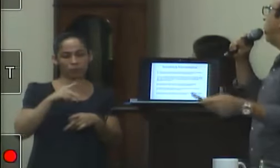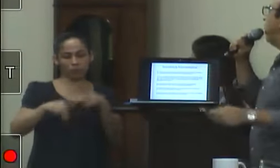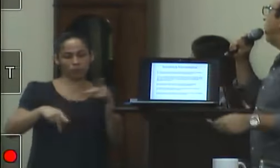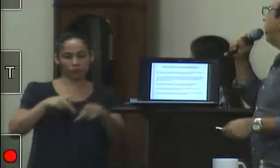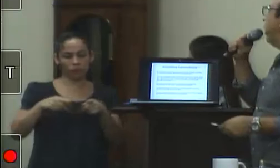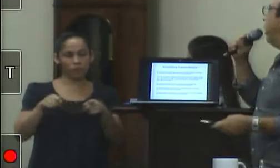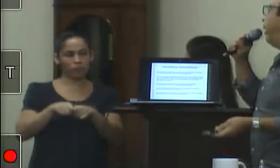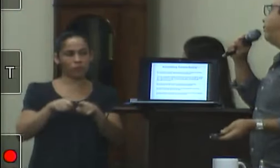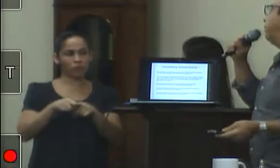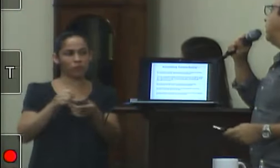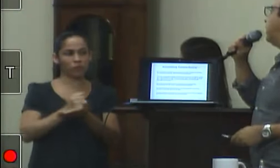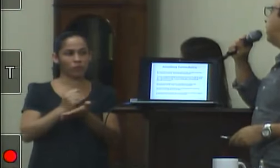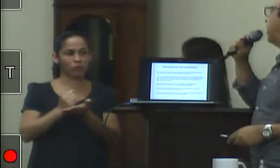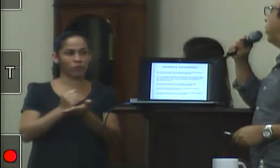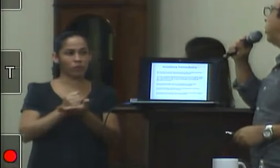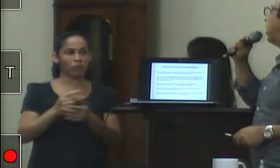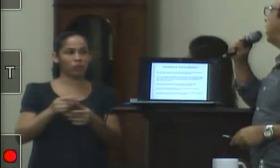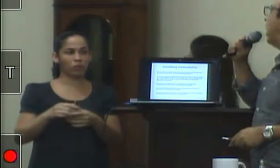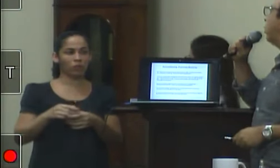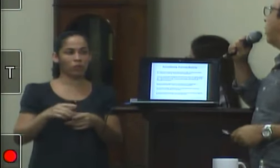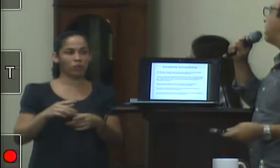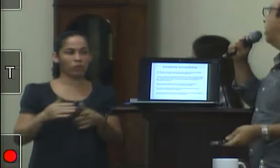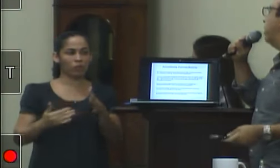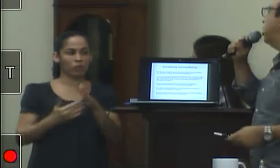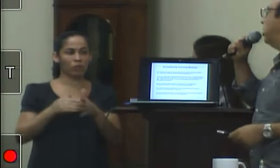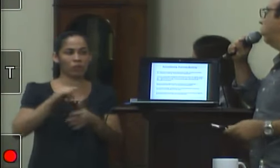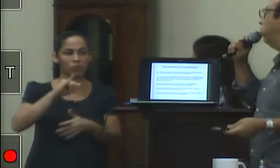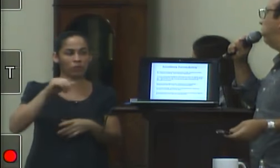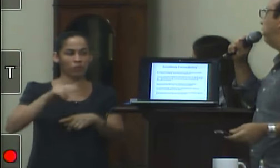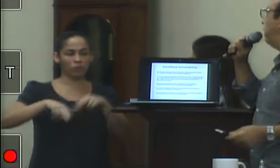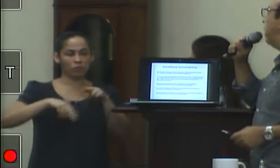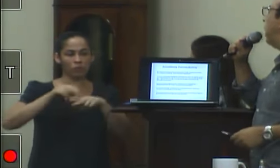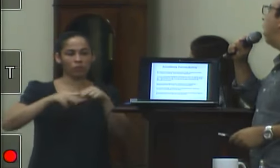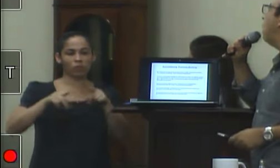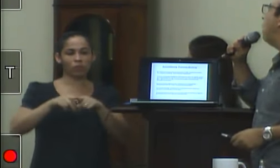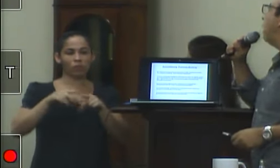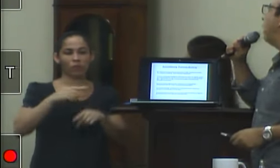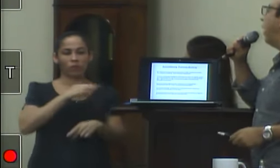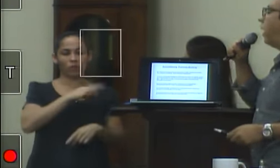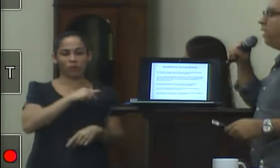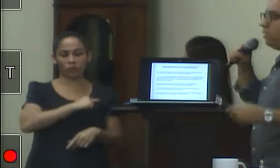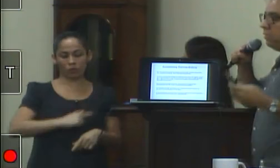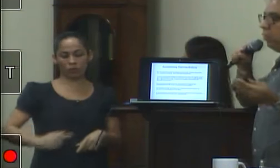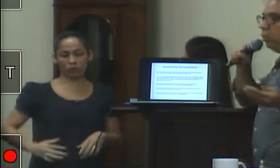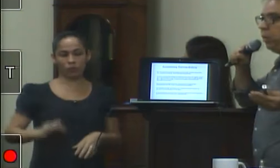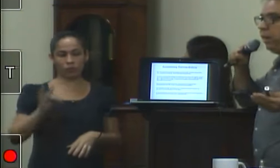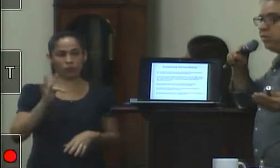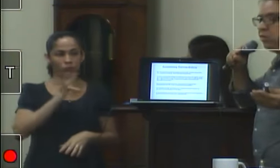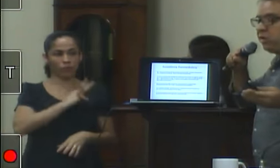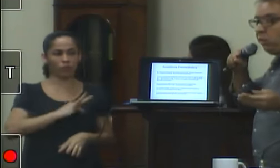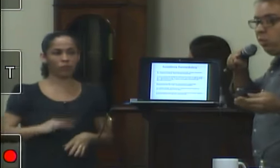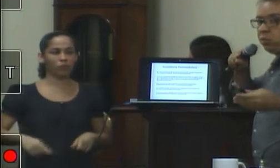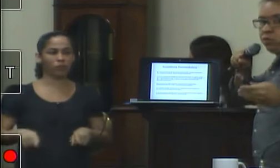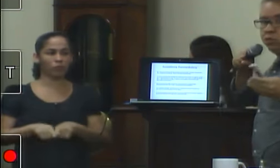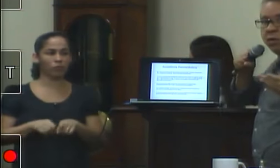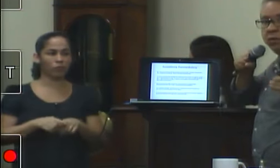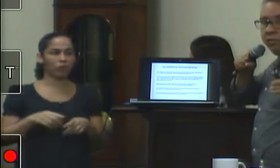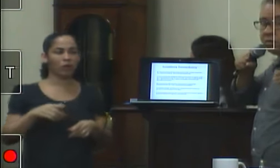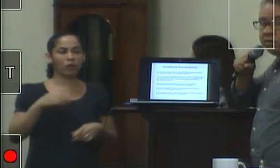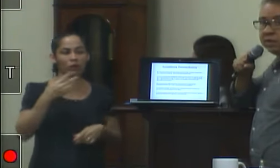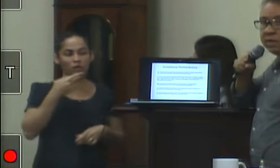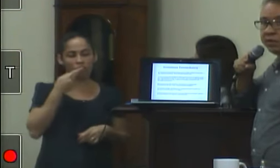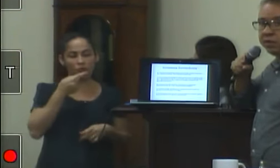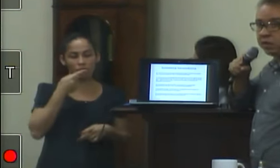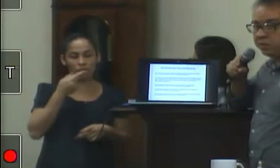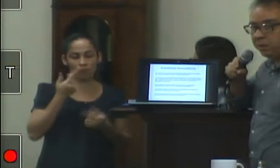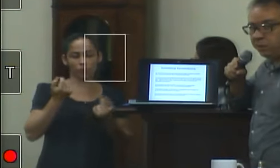funcionamento. É, a gente fica muito chateado com essa medida do governo federal. Né? Segundo eles, os recursos vão